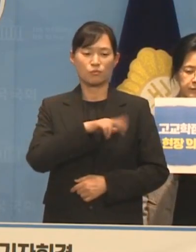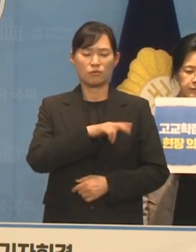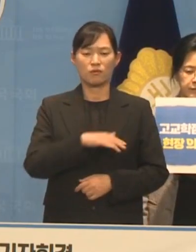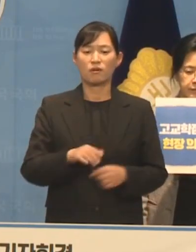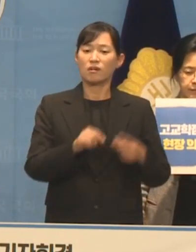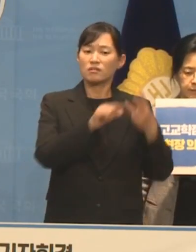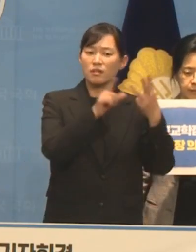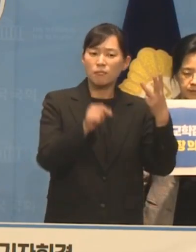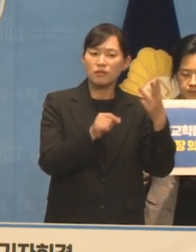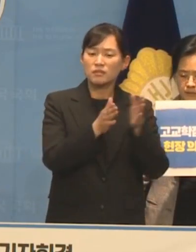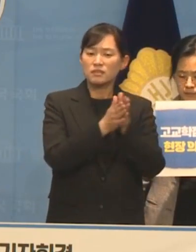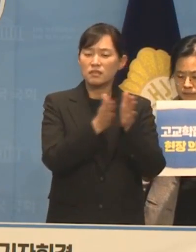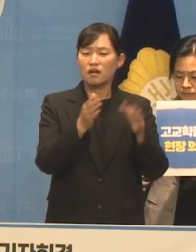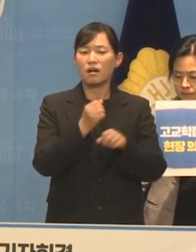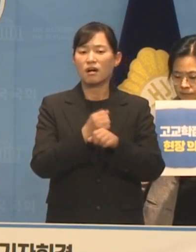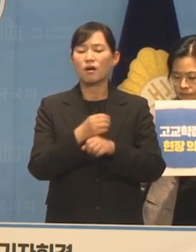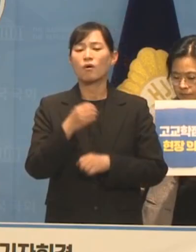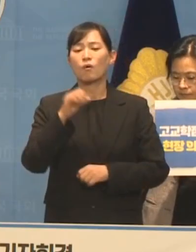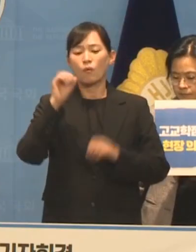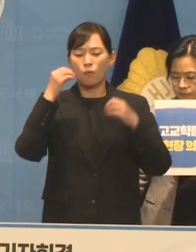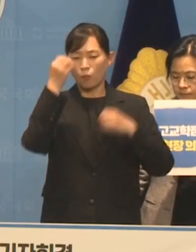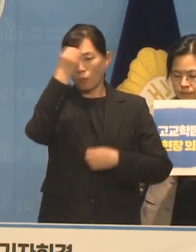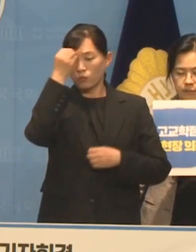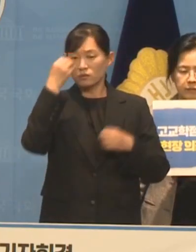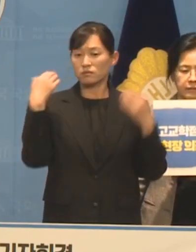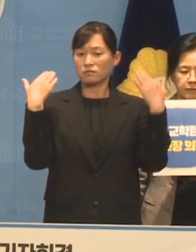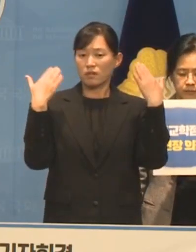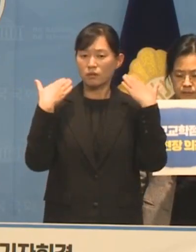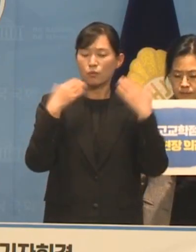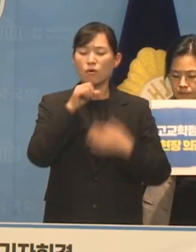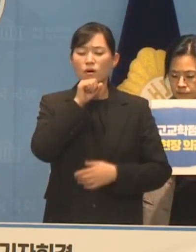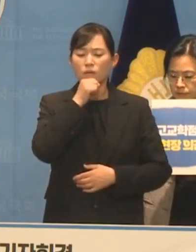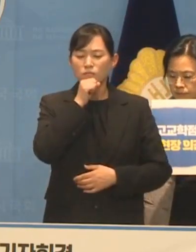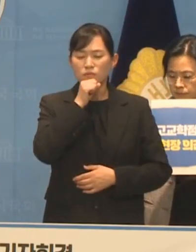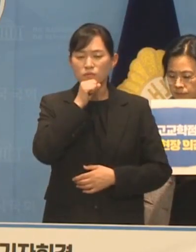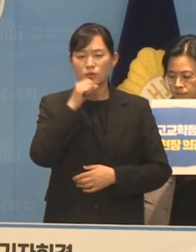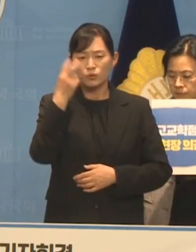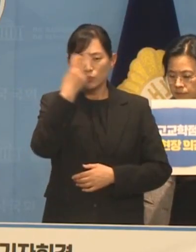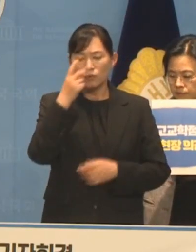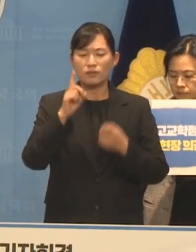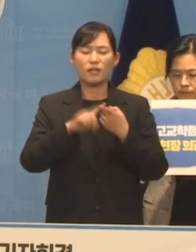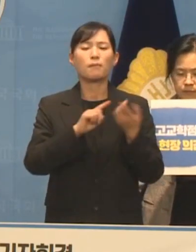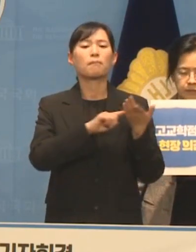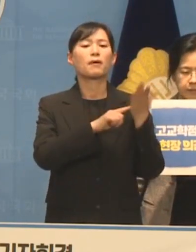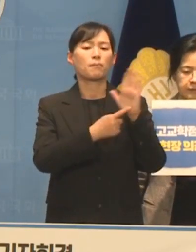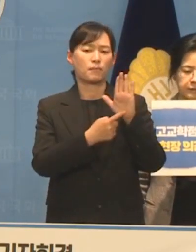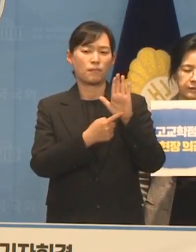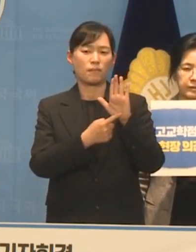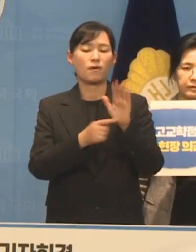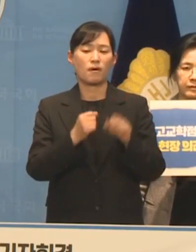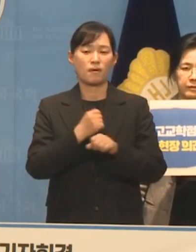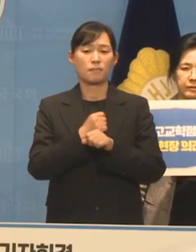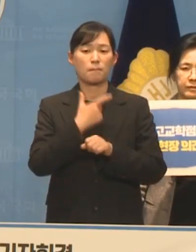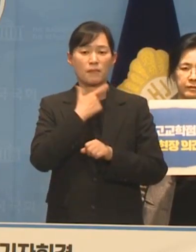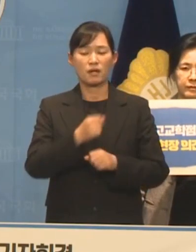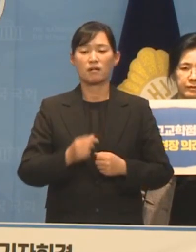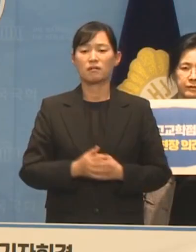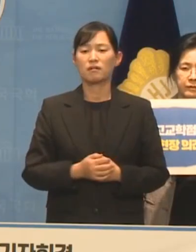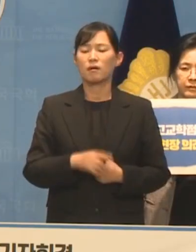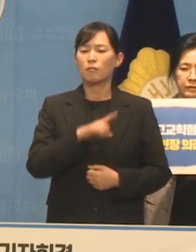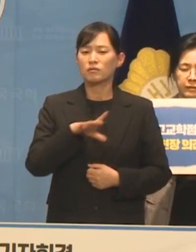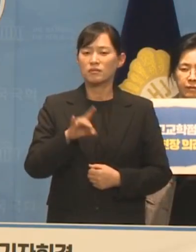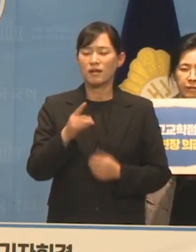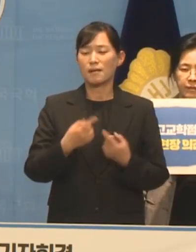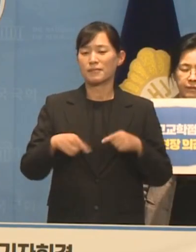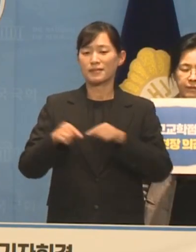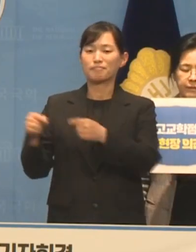본격 시행된 고교 학점제에 대한 설문조사를 발표하고자 이 자리에 섰습니다. 먼저 오늘